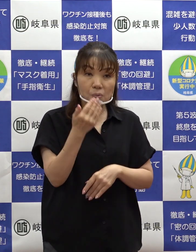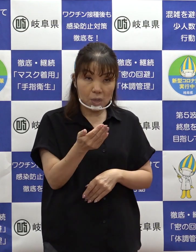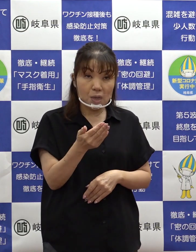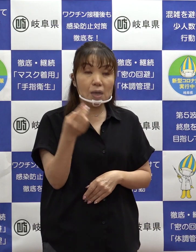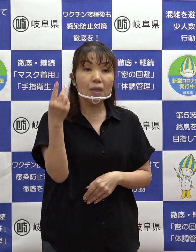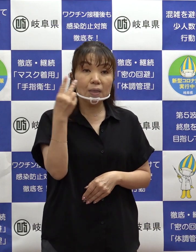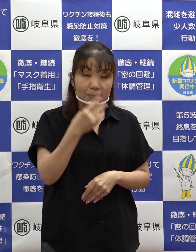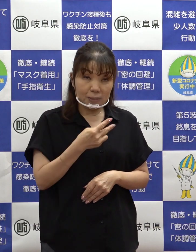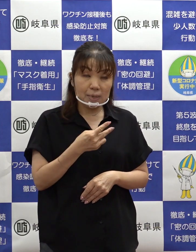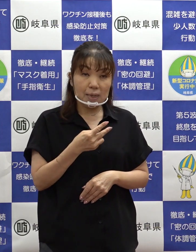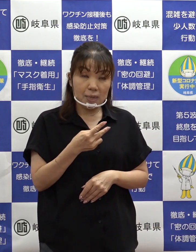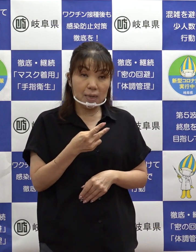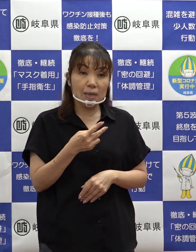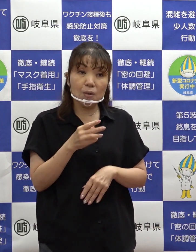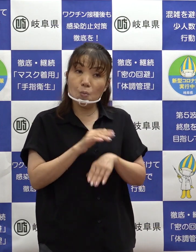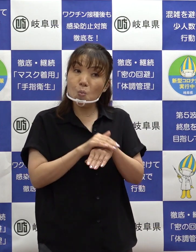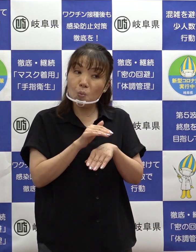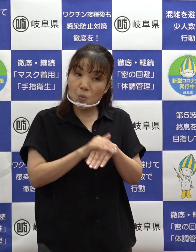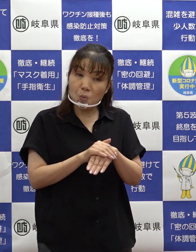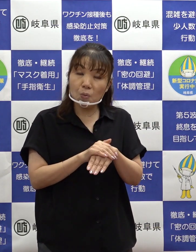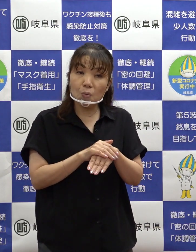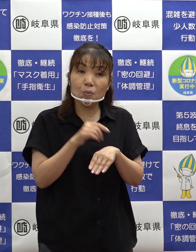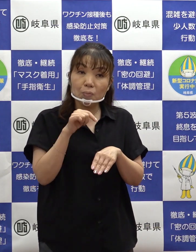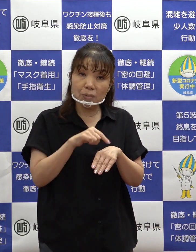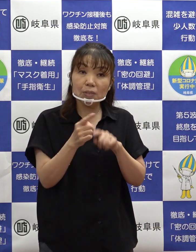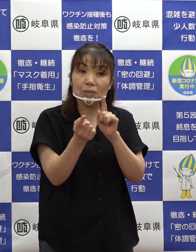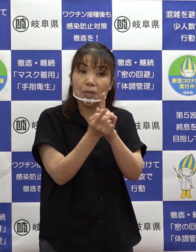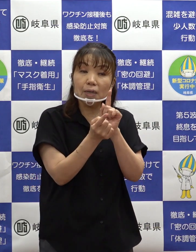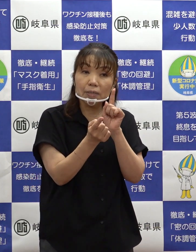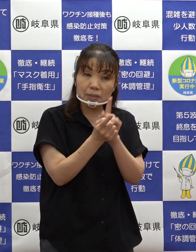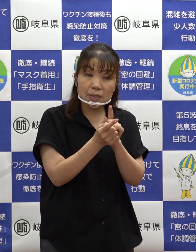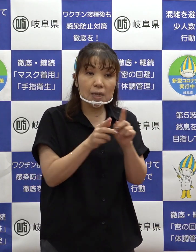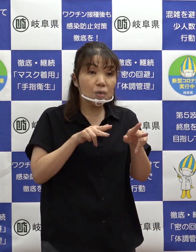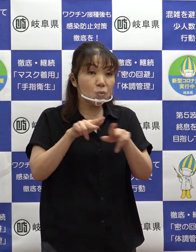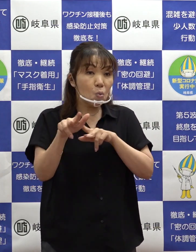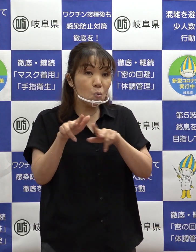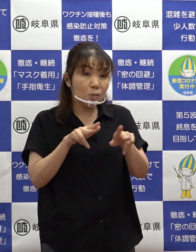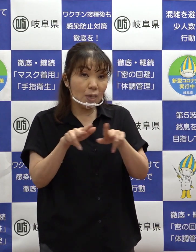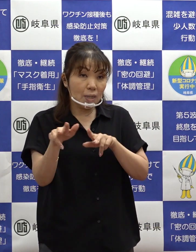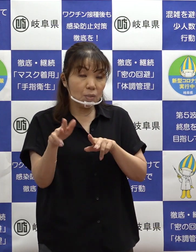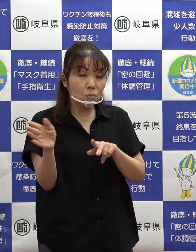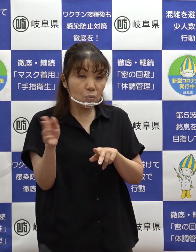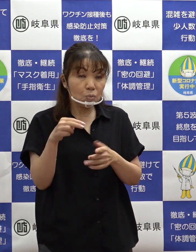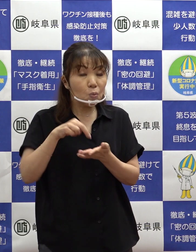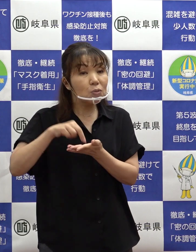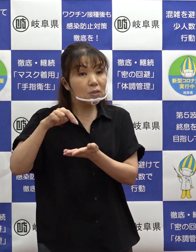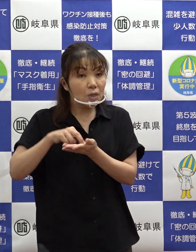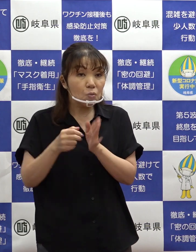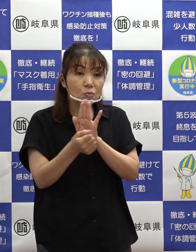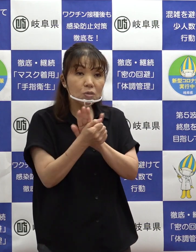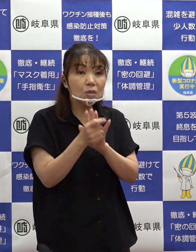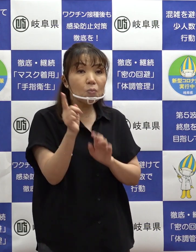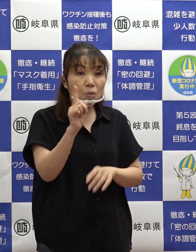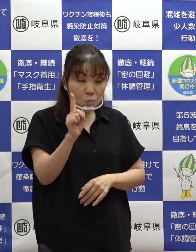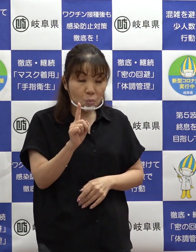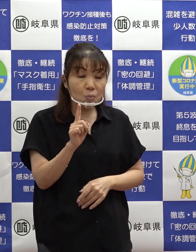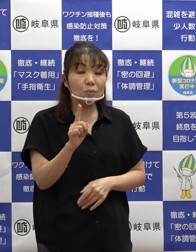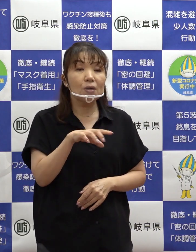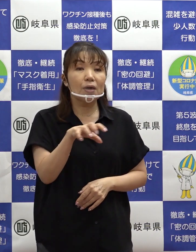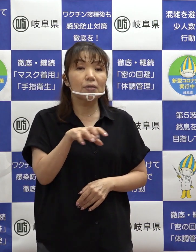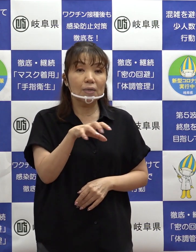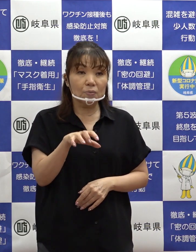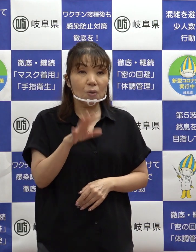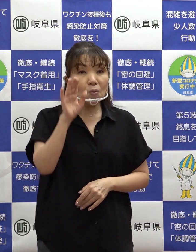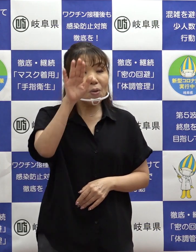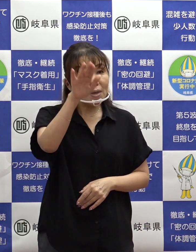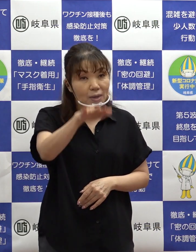その緩めていくものについてどういうふうに、行政的に支援をしていくかというあたりは、まず今これ